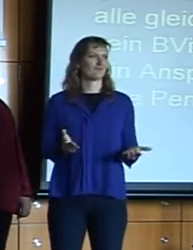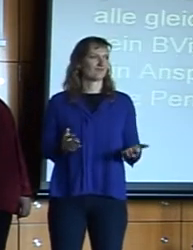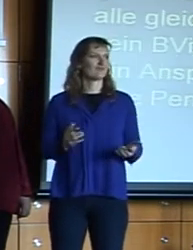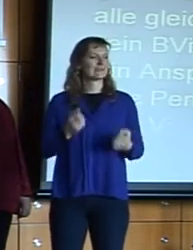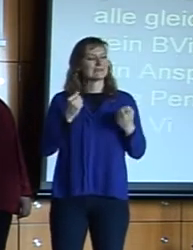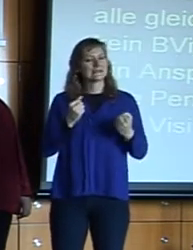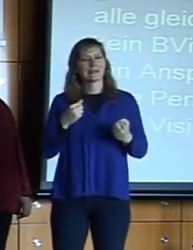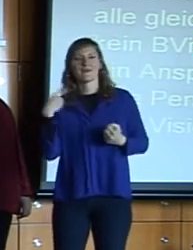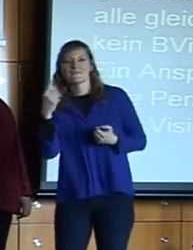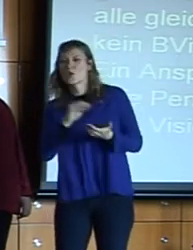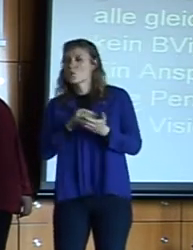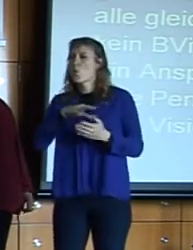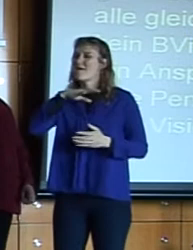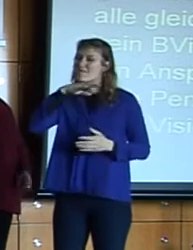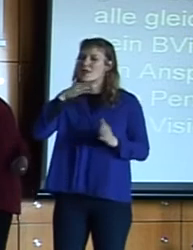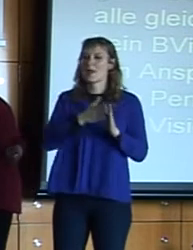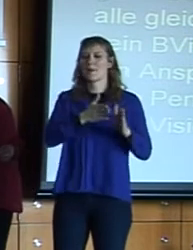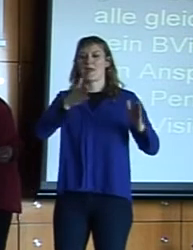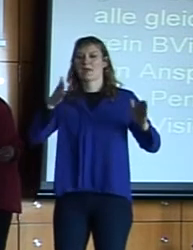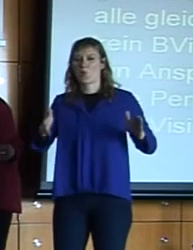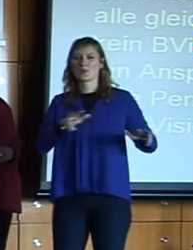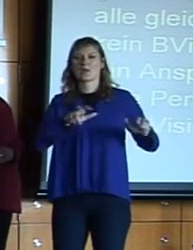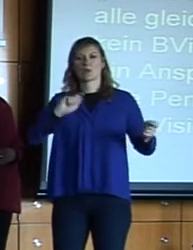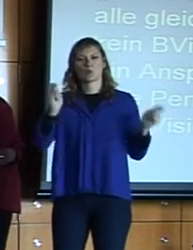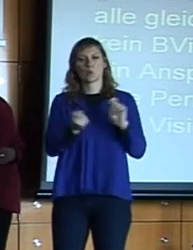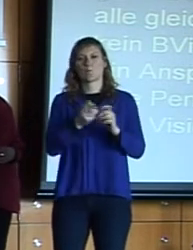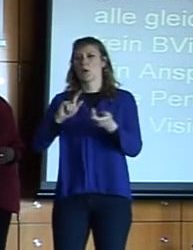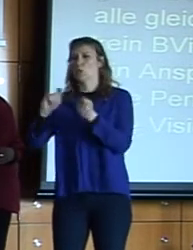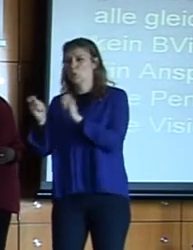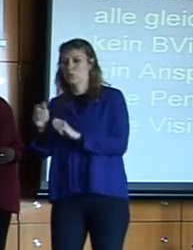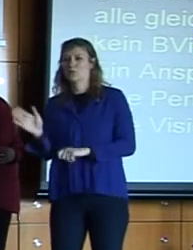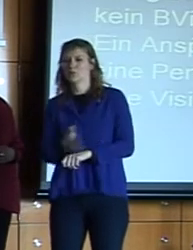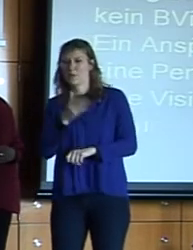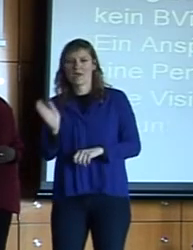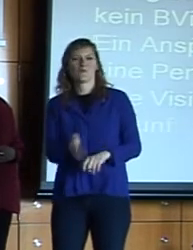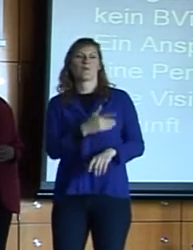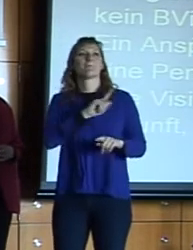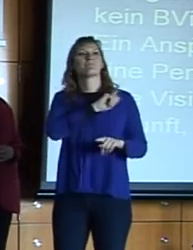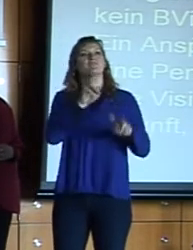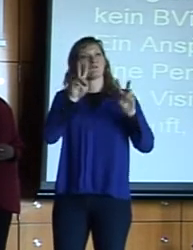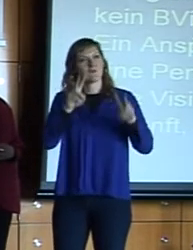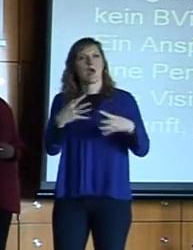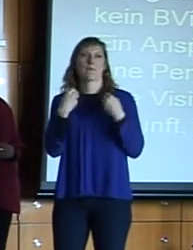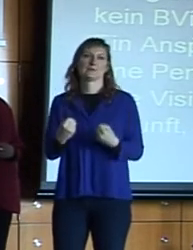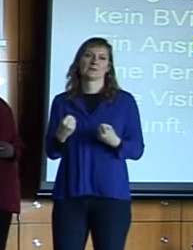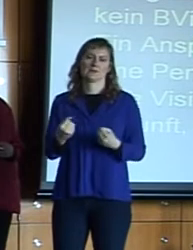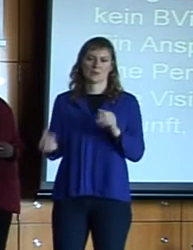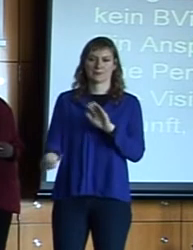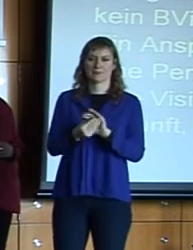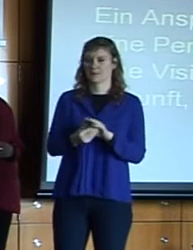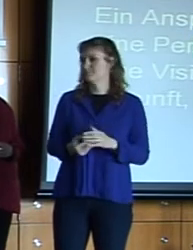werden sicher noch sehr viele Legislaturperioden durchlaufen müssen, bis wir das ähnlich in der Art abgesichert haben.